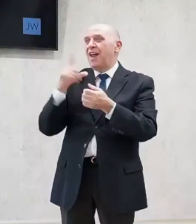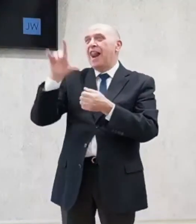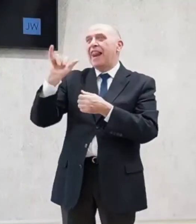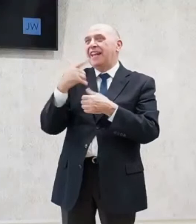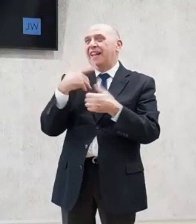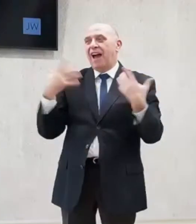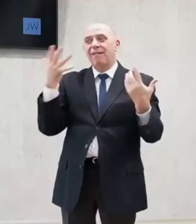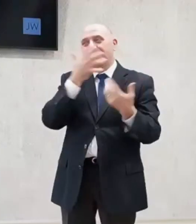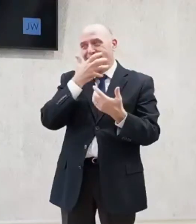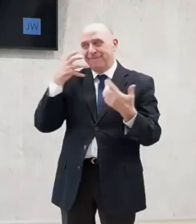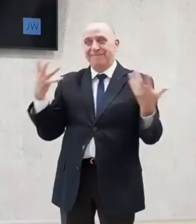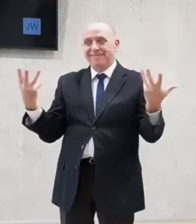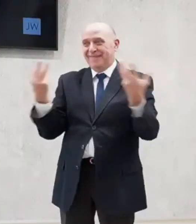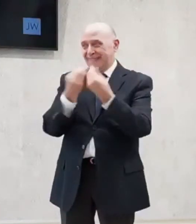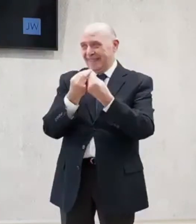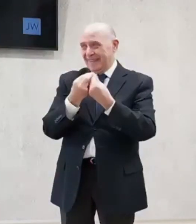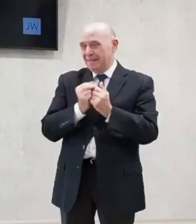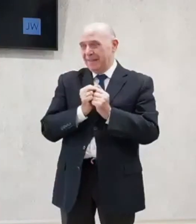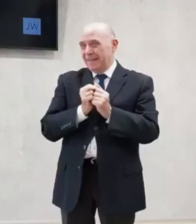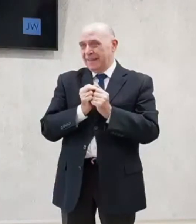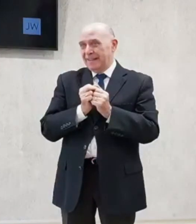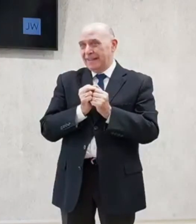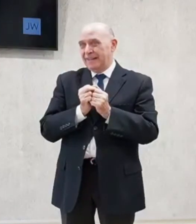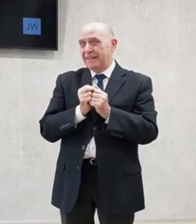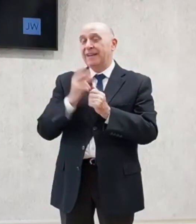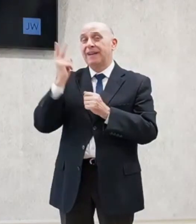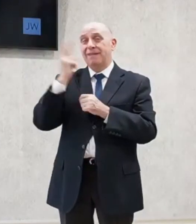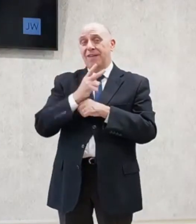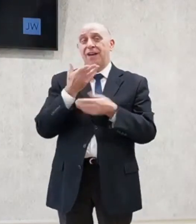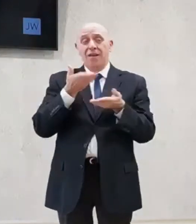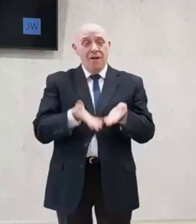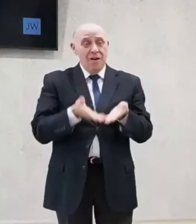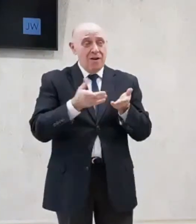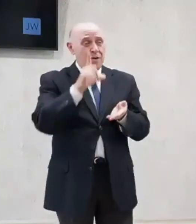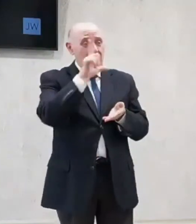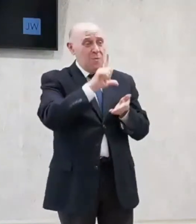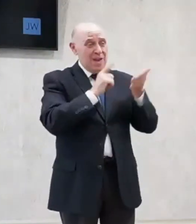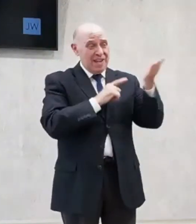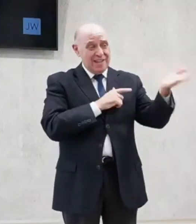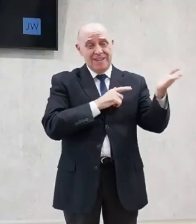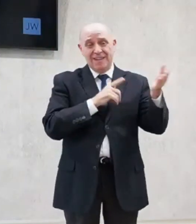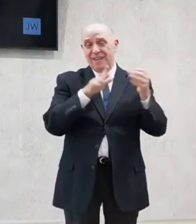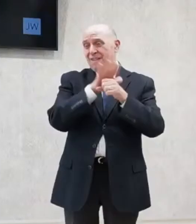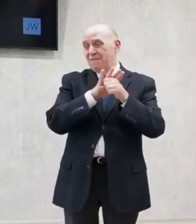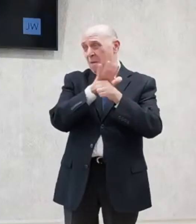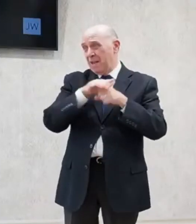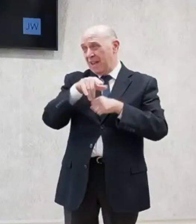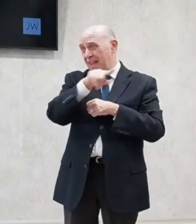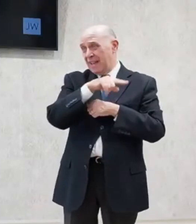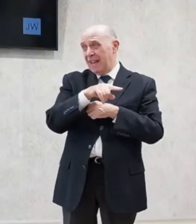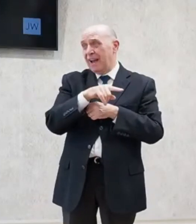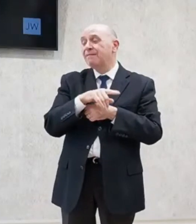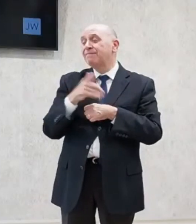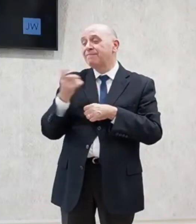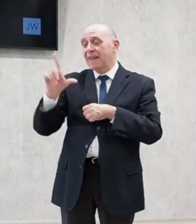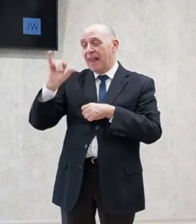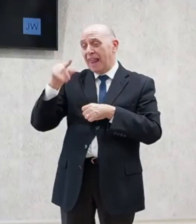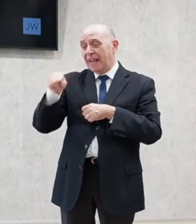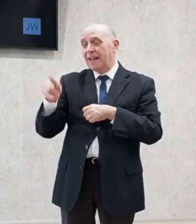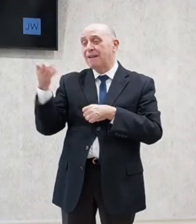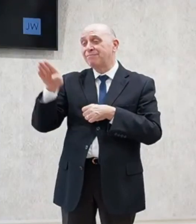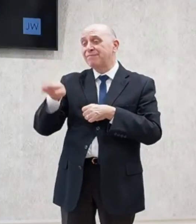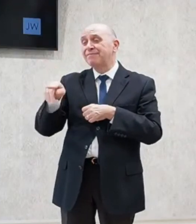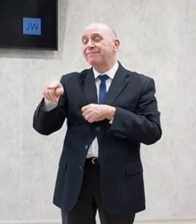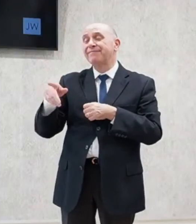tutto questo non toglie fratelli che oggi Luigi le sue familiari hanno perso la persona a cui volevano più